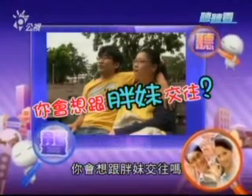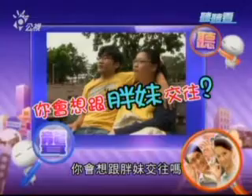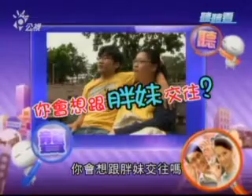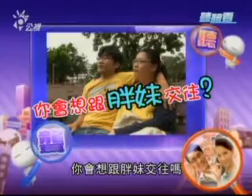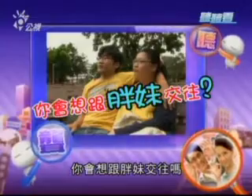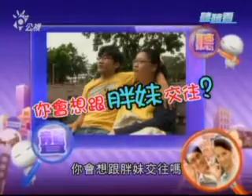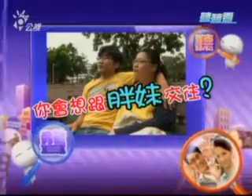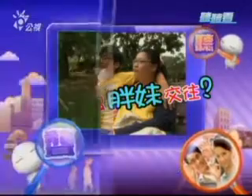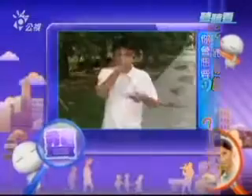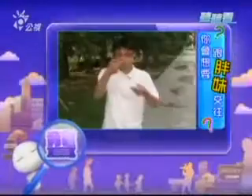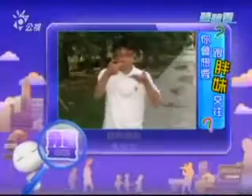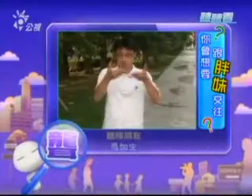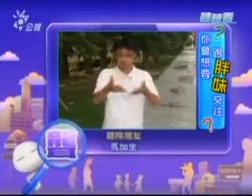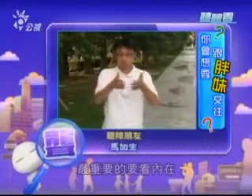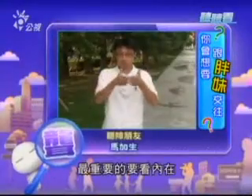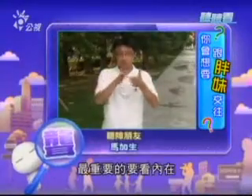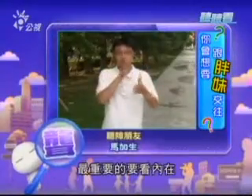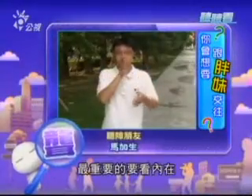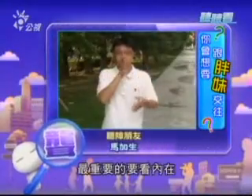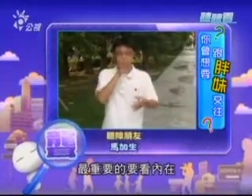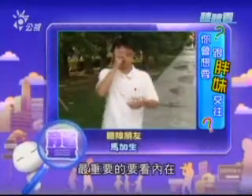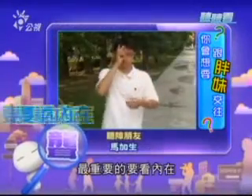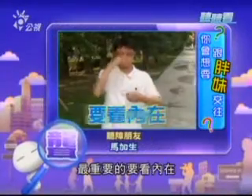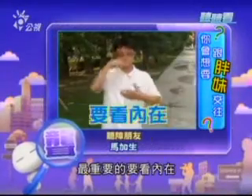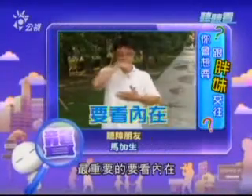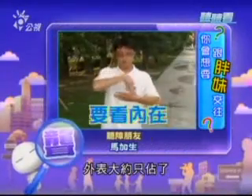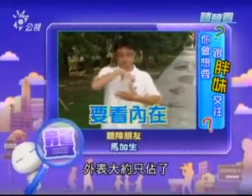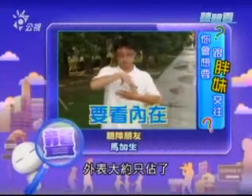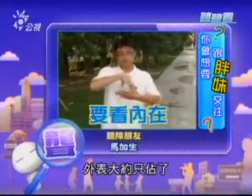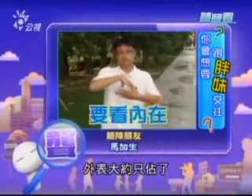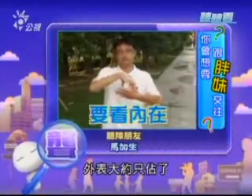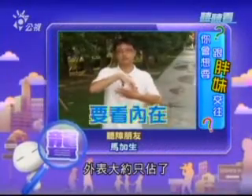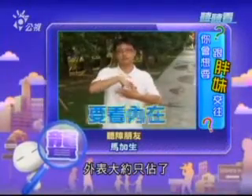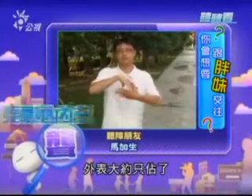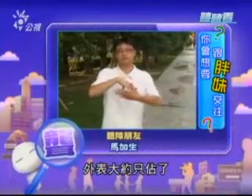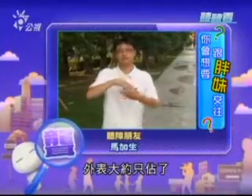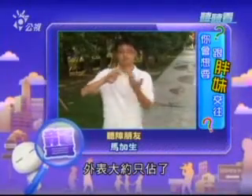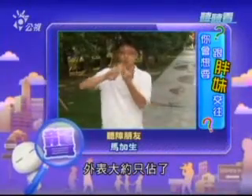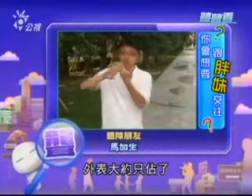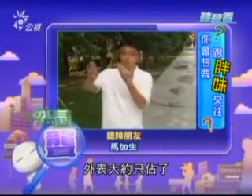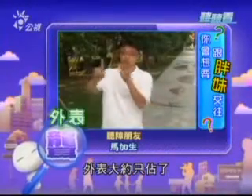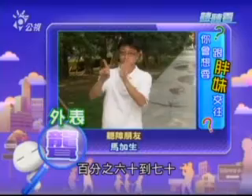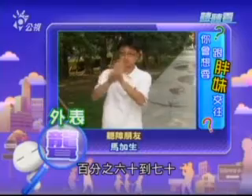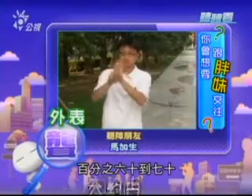吗？ 最重要的要看内在，外表呢，大约只占了